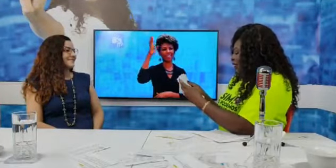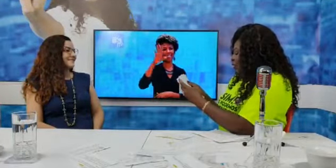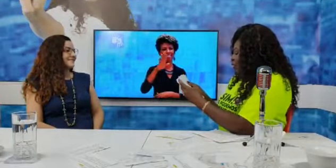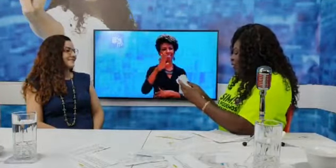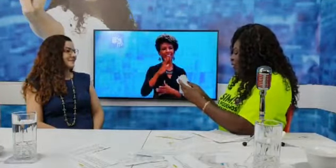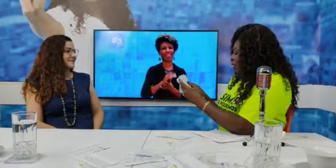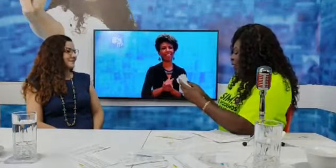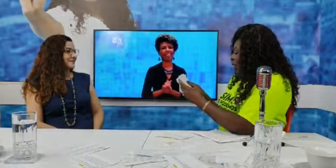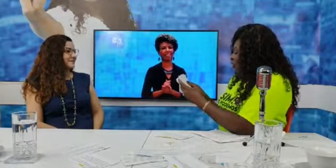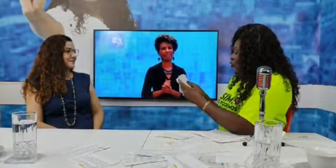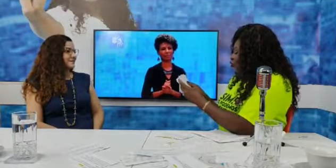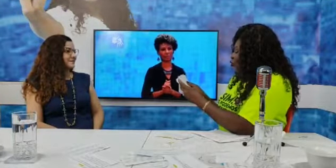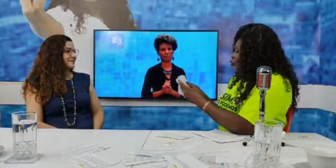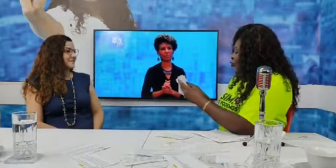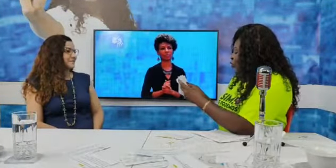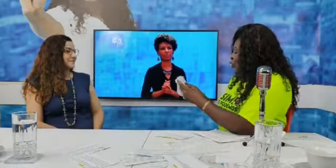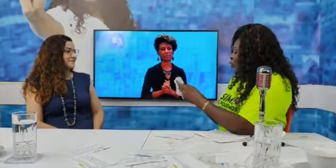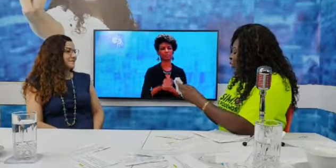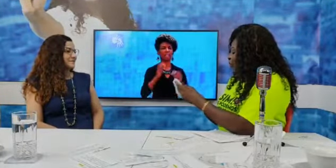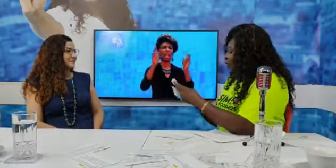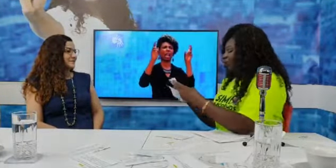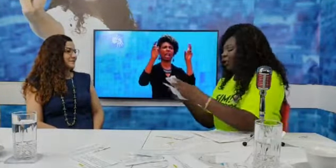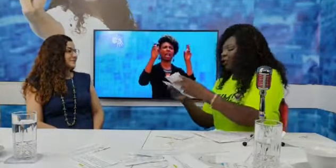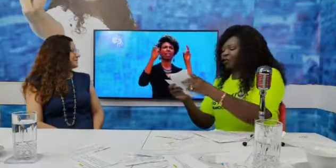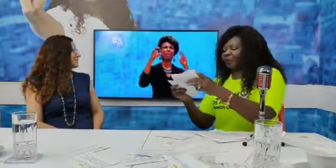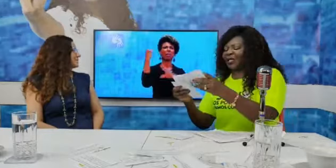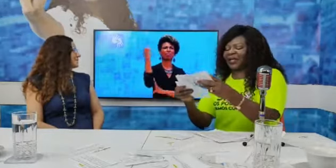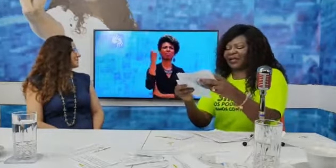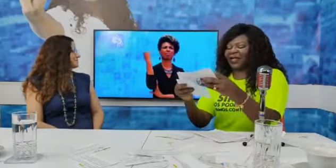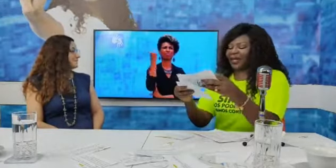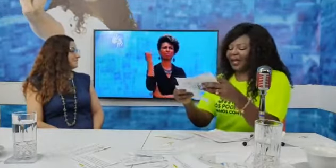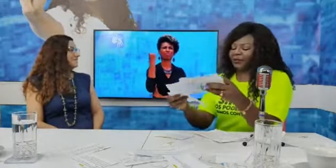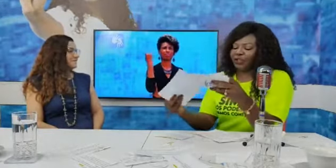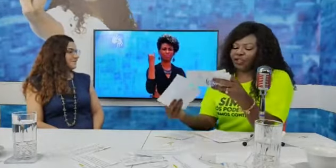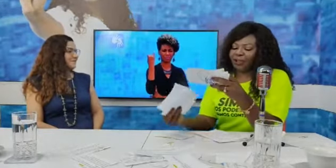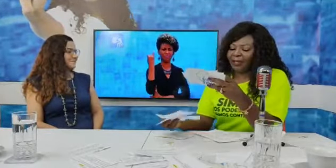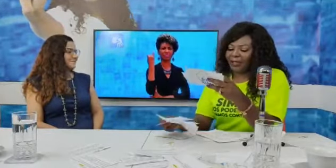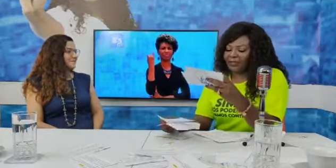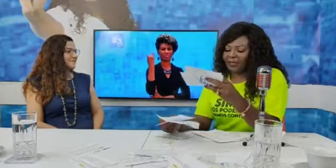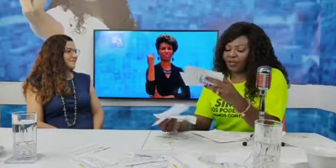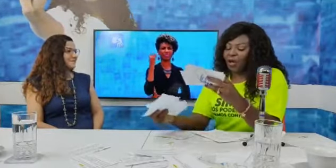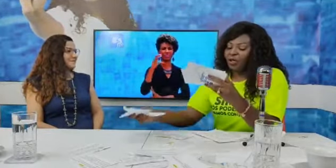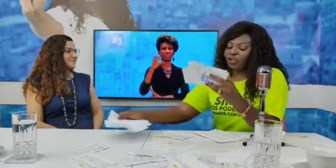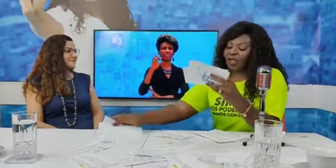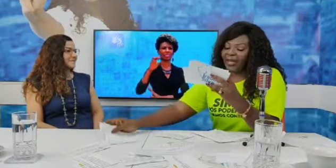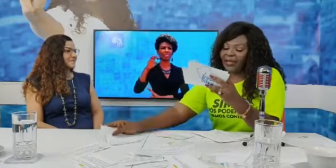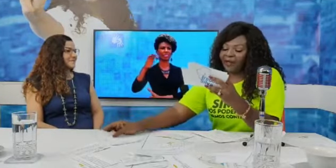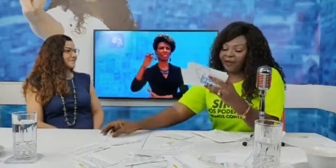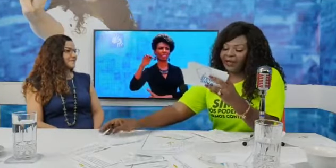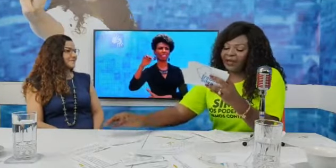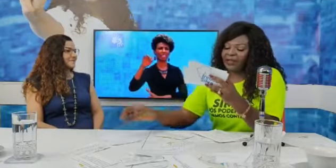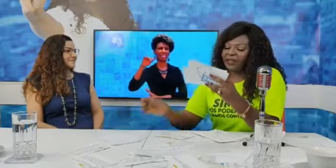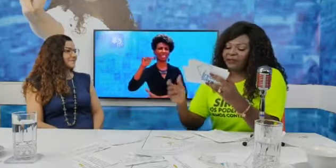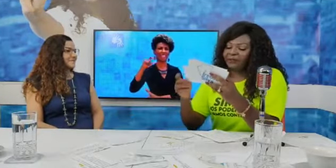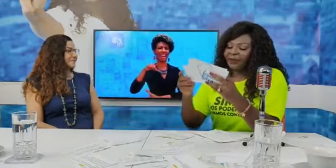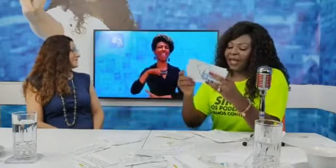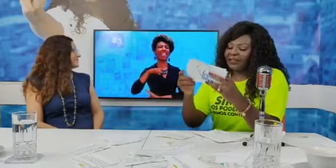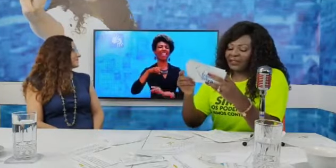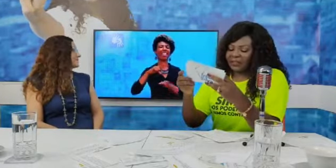as senhoras. Assunto muito importante para ser tratado. Cristina Menezes. Janaína